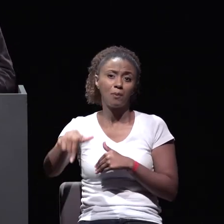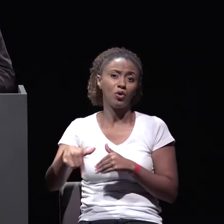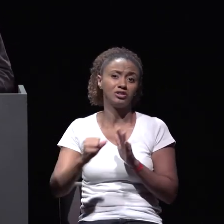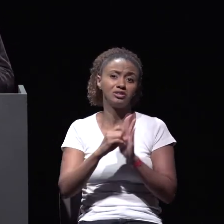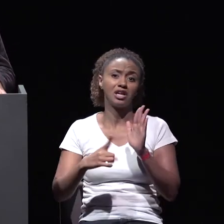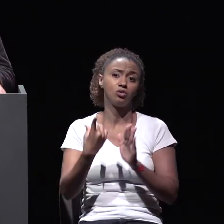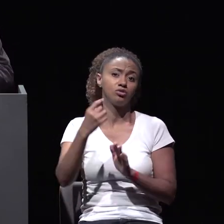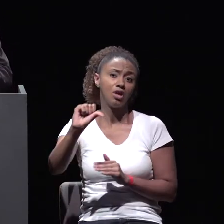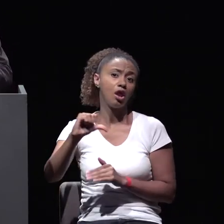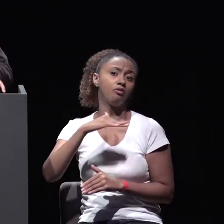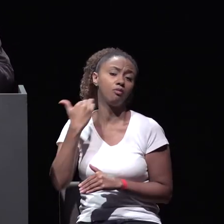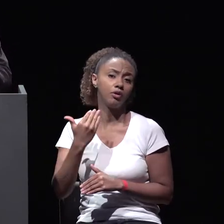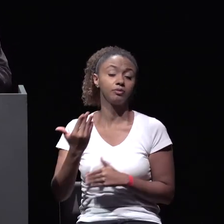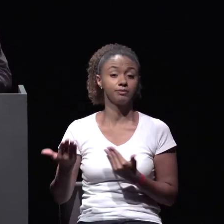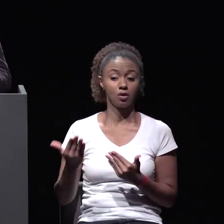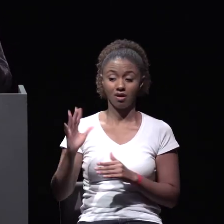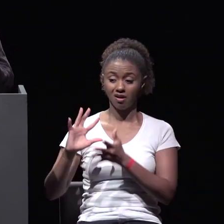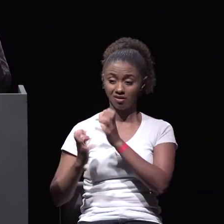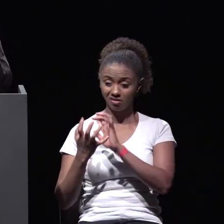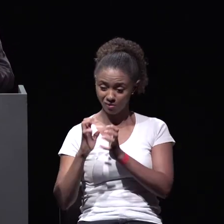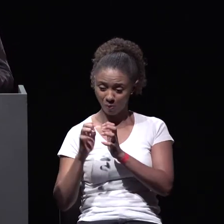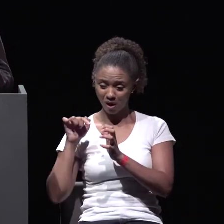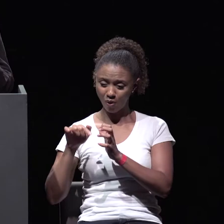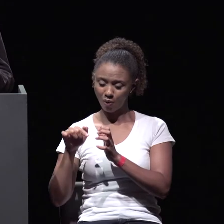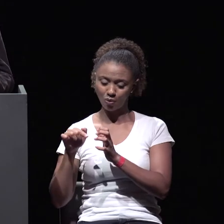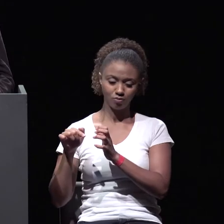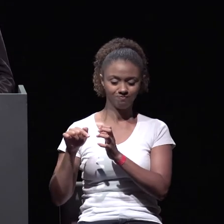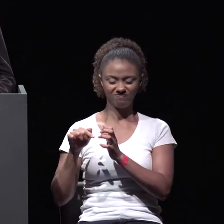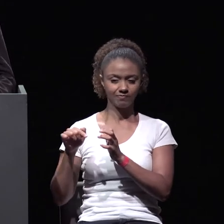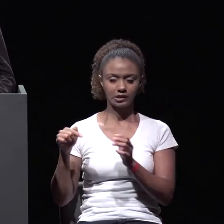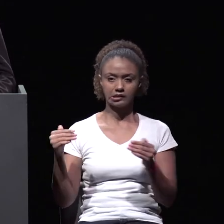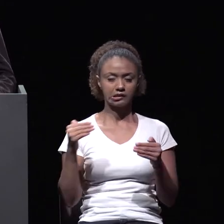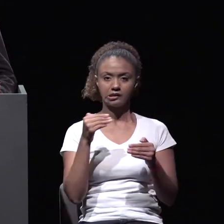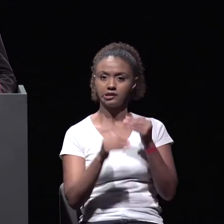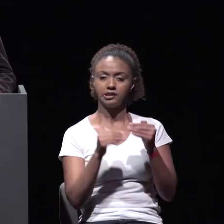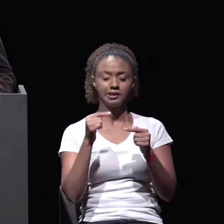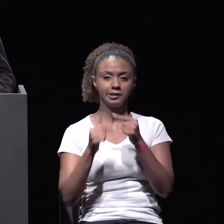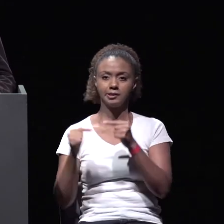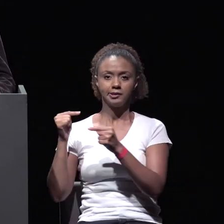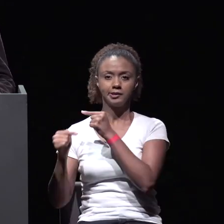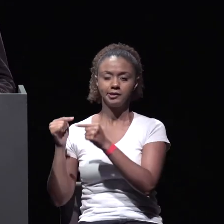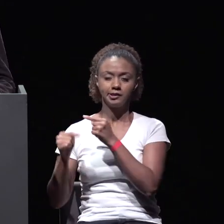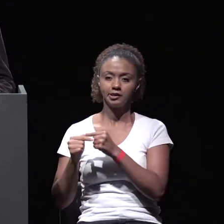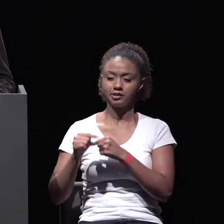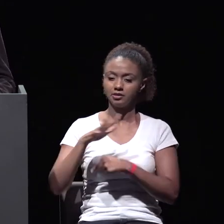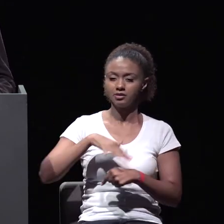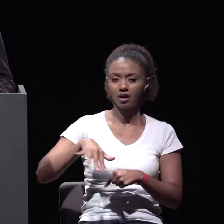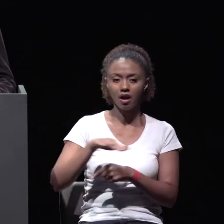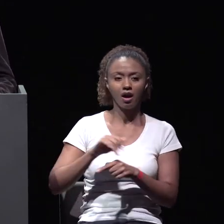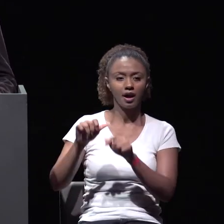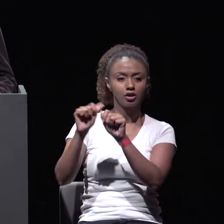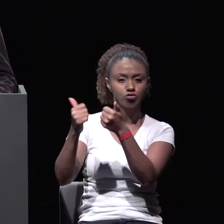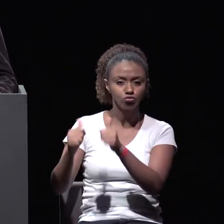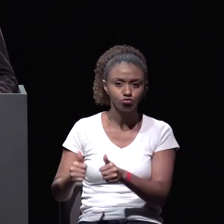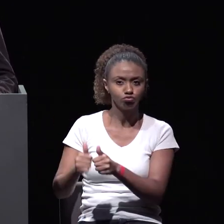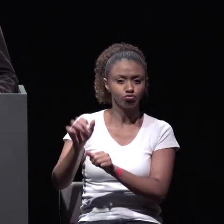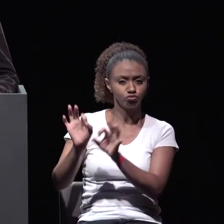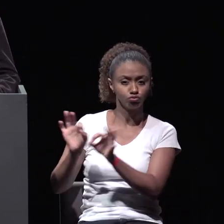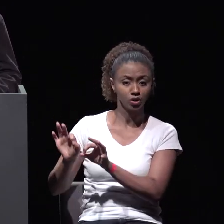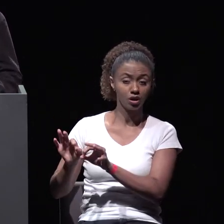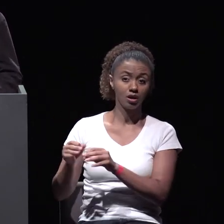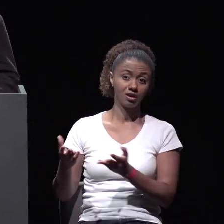idéia de barroco e se deslocam um pouco no que diz respeito aos modelos de ornamentação utilizados por ele e